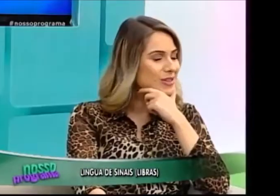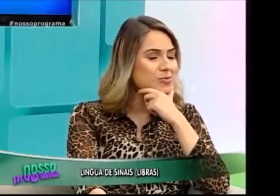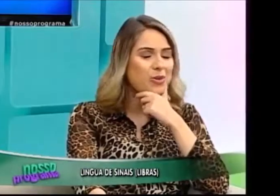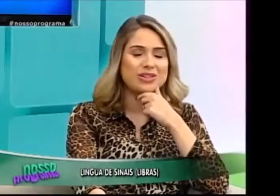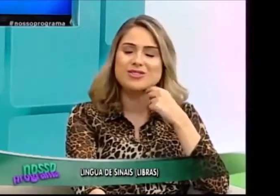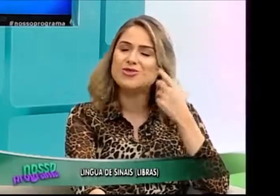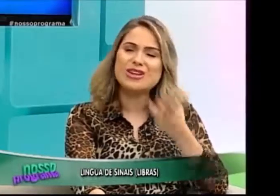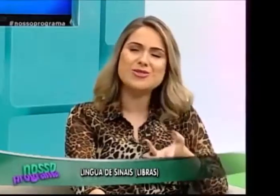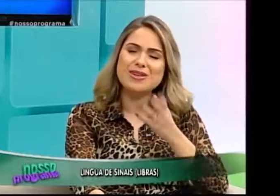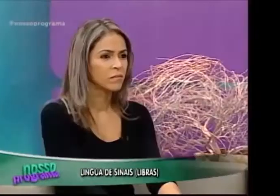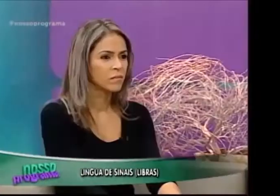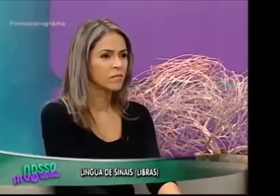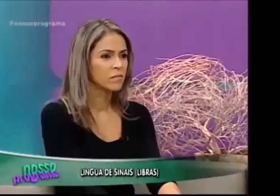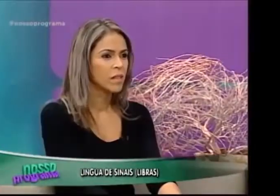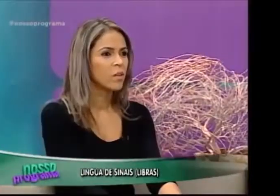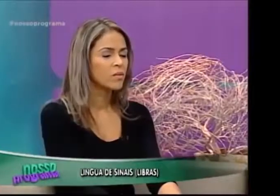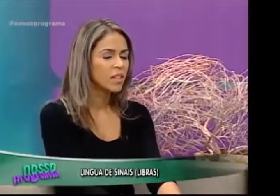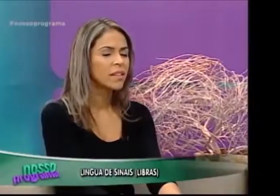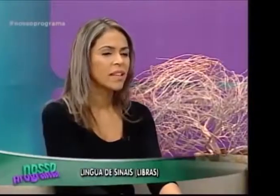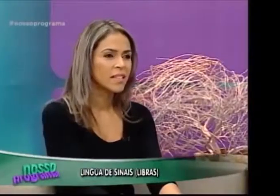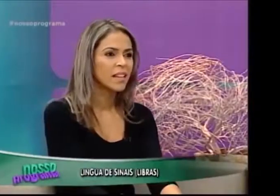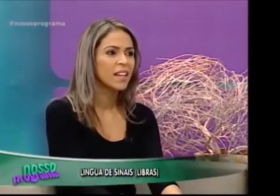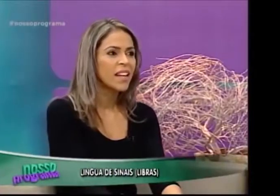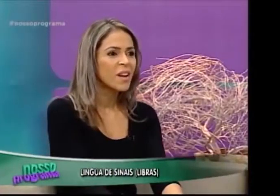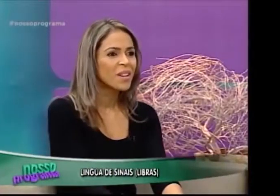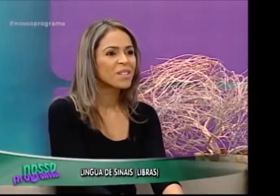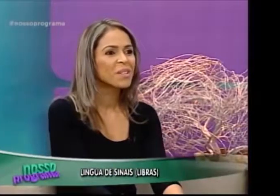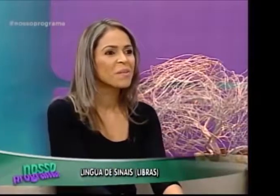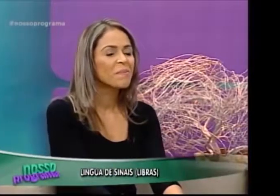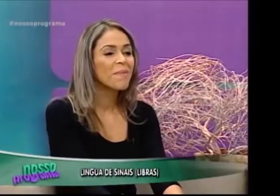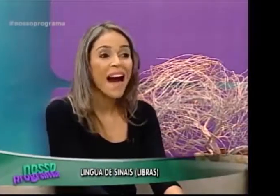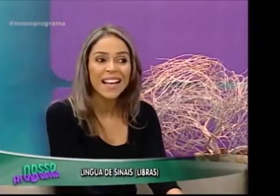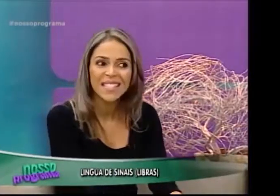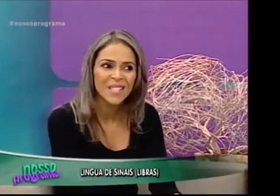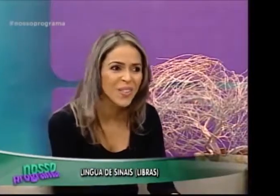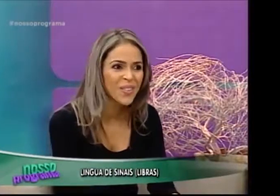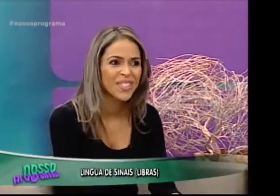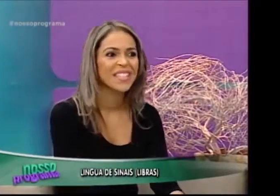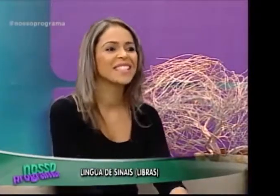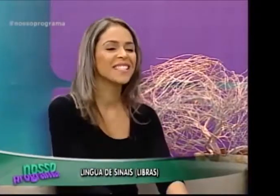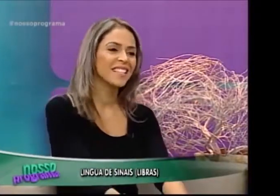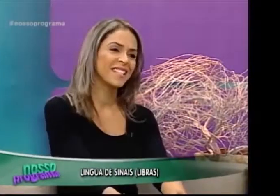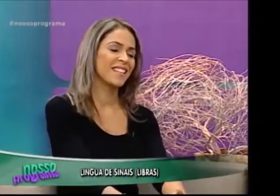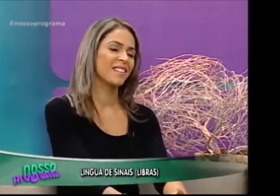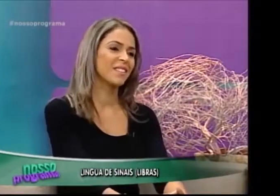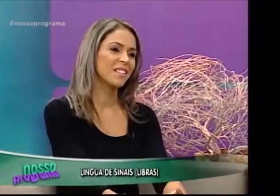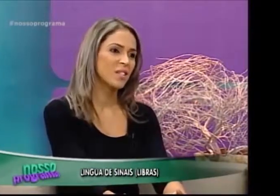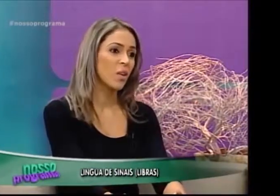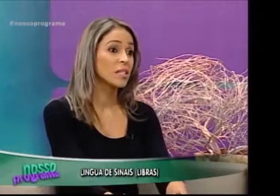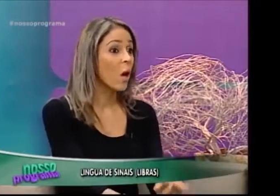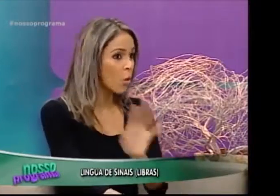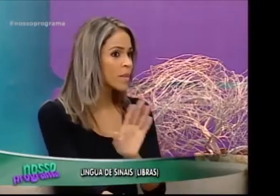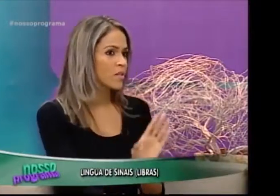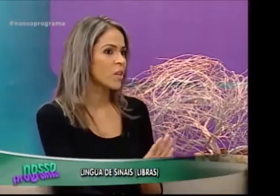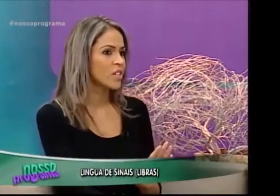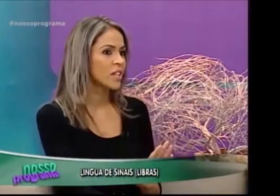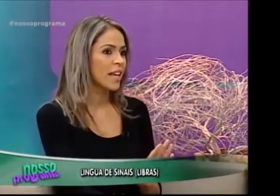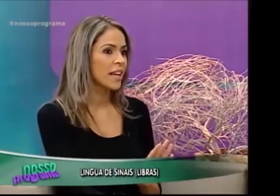um pouco nas escolas. Como é que você vê, Mari? Com certeza. Eu acho que o básico tinha que ser ensinado nas escolas. Algumas escolas já têm.